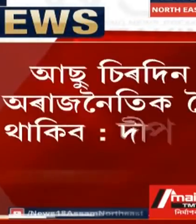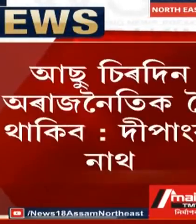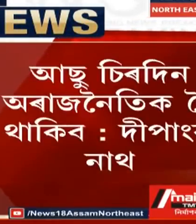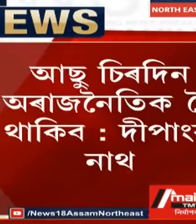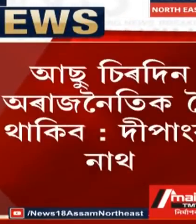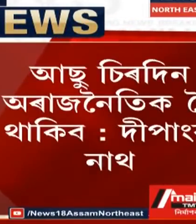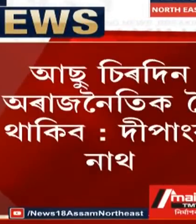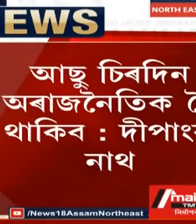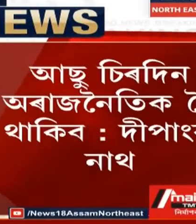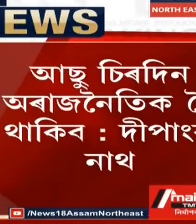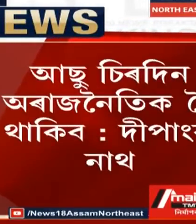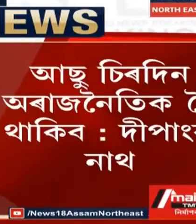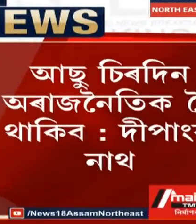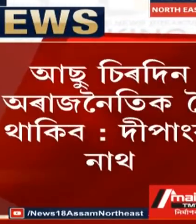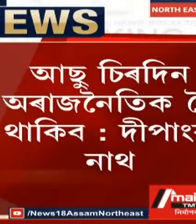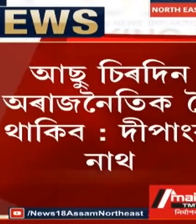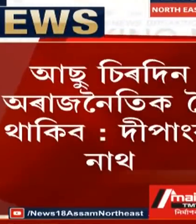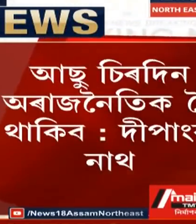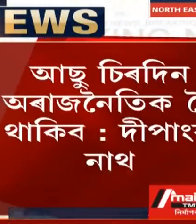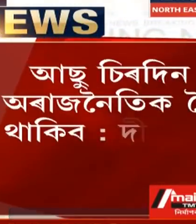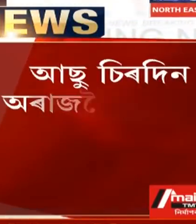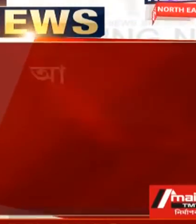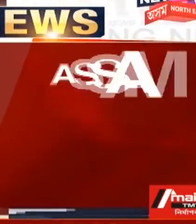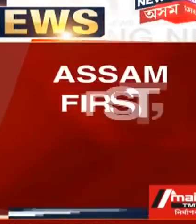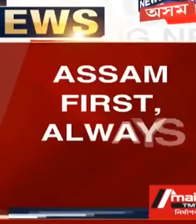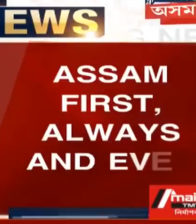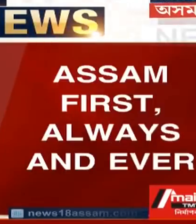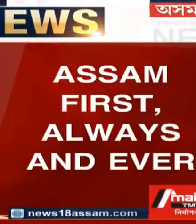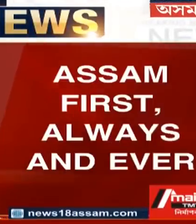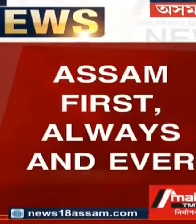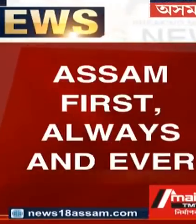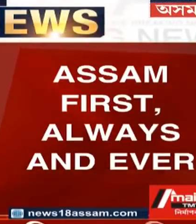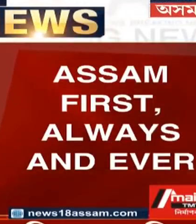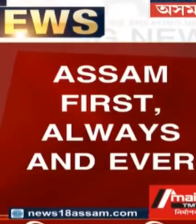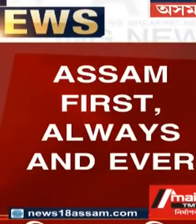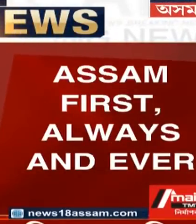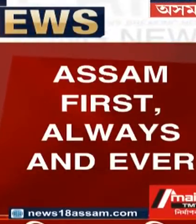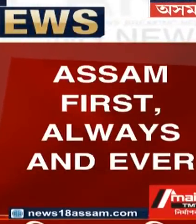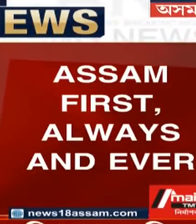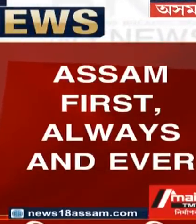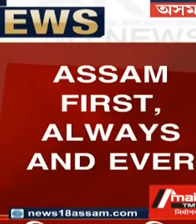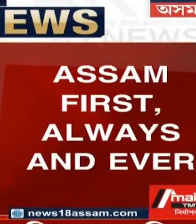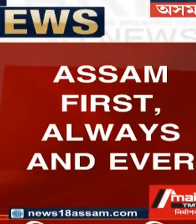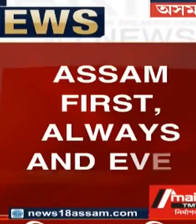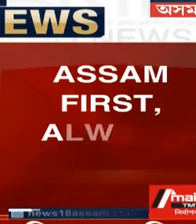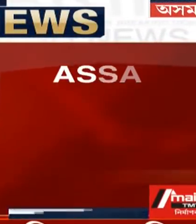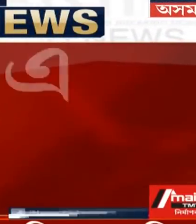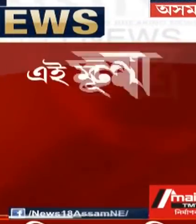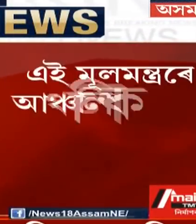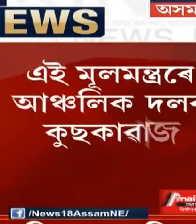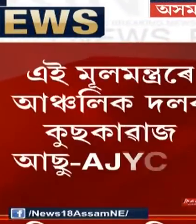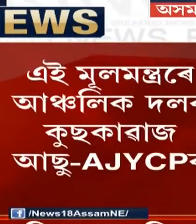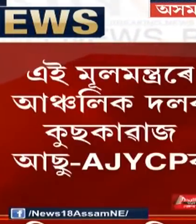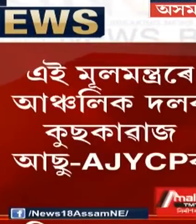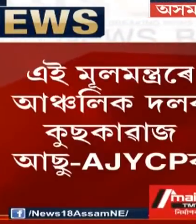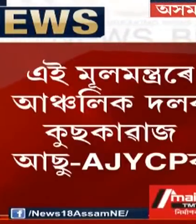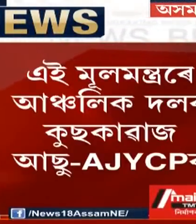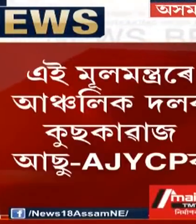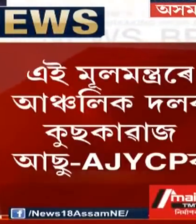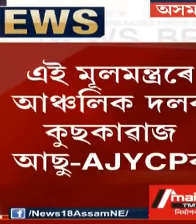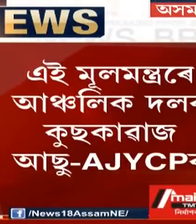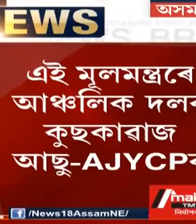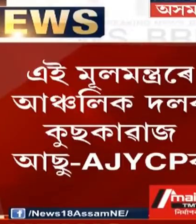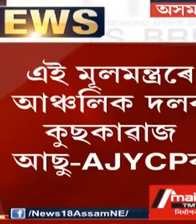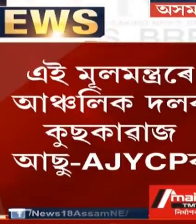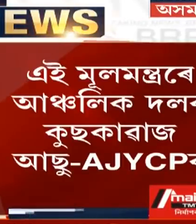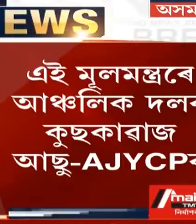आम आगे लो जा जो समाधान बट ऊल जो आम जातिसत्ता सुरक्षित भावे आम जी रख पारो आग बढ़ा